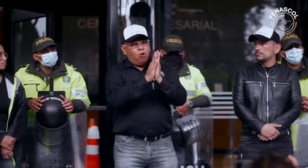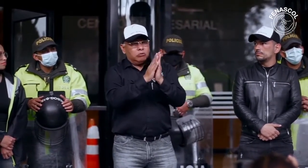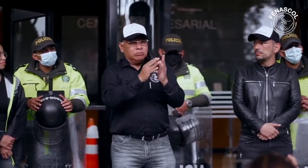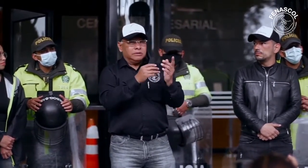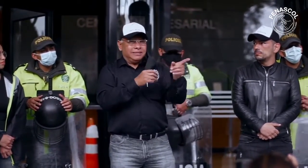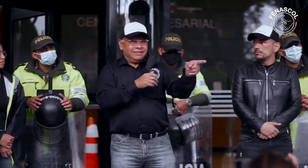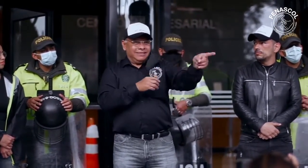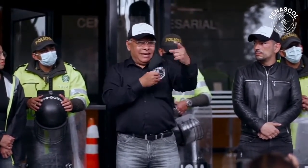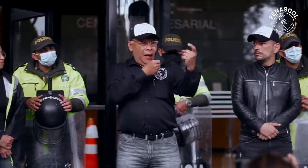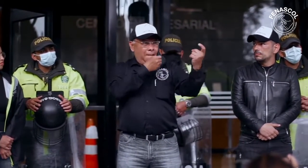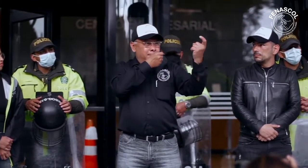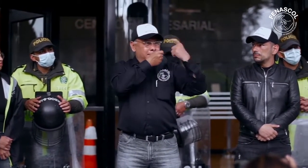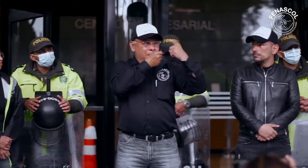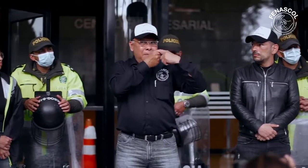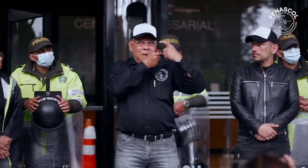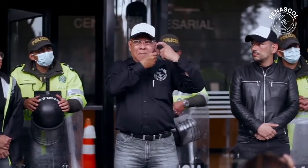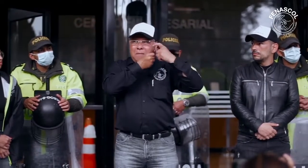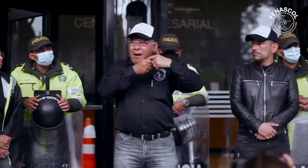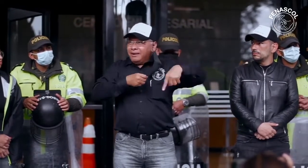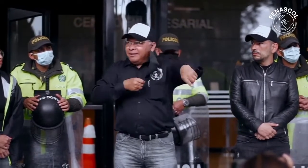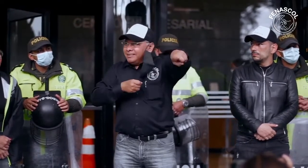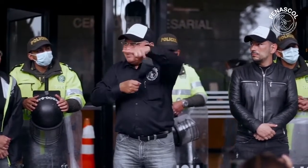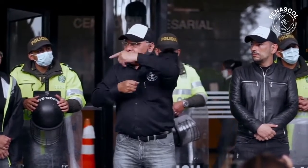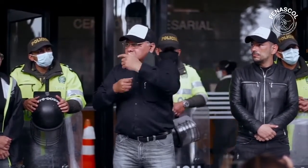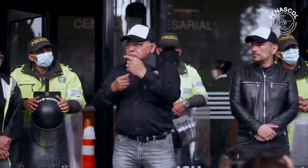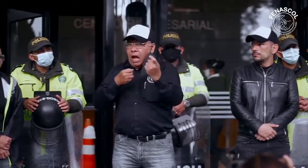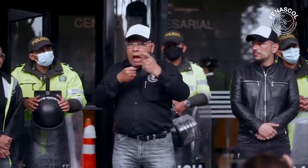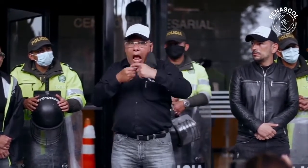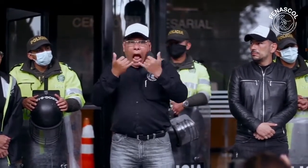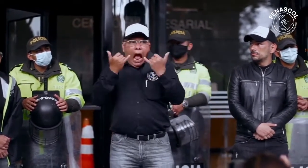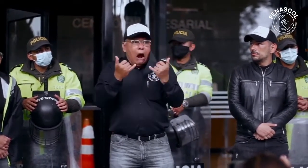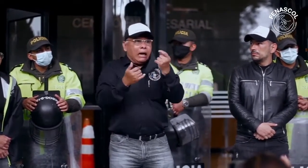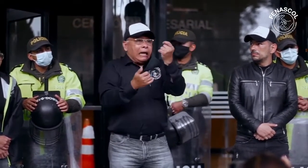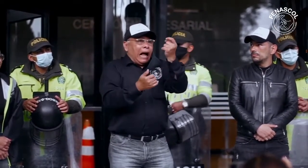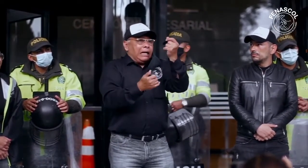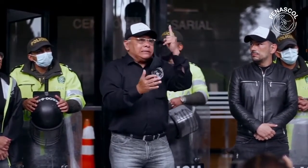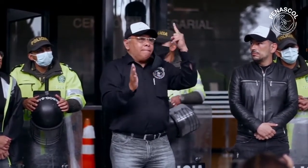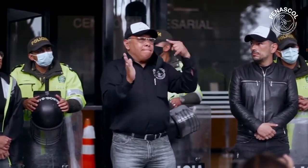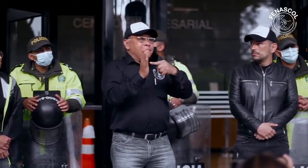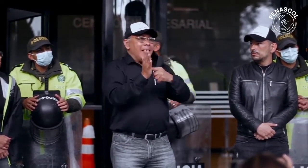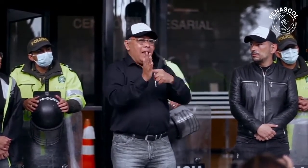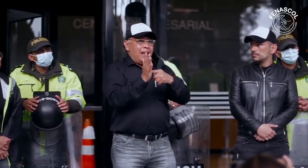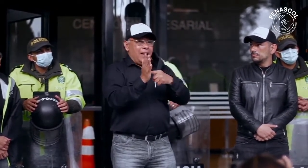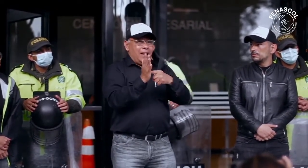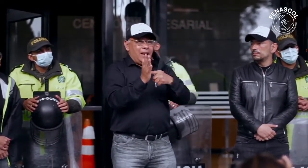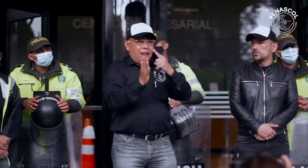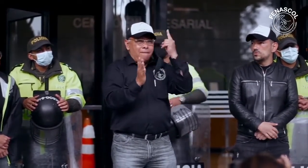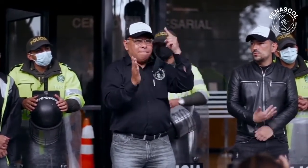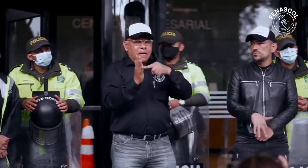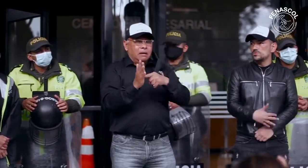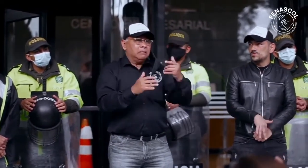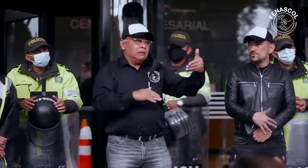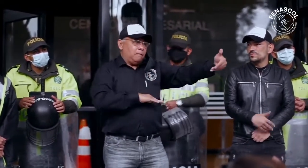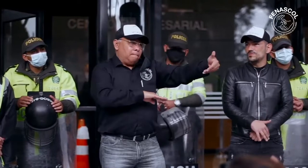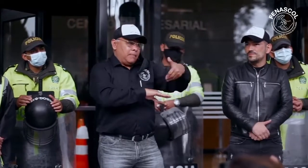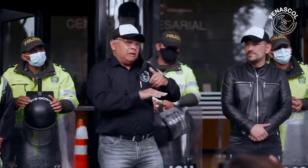ha solicitado que todos aquellos que se inscribieron en el formulario con sus licencias de